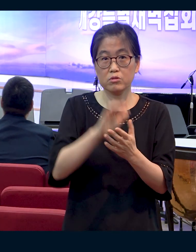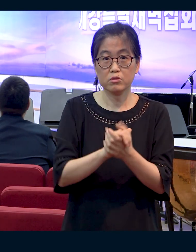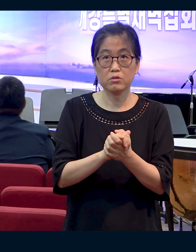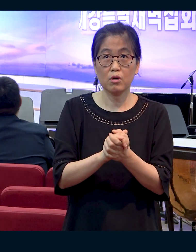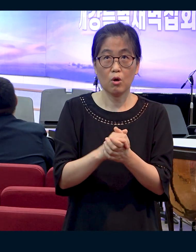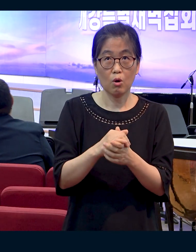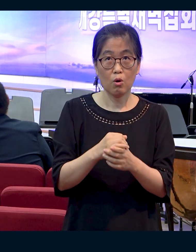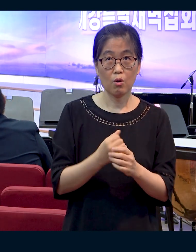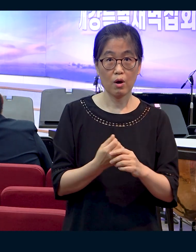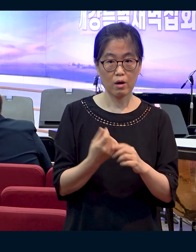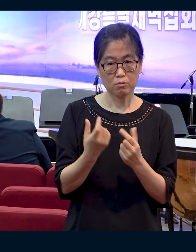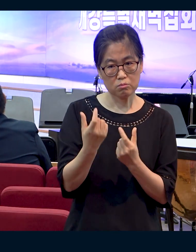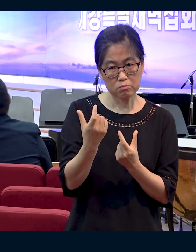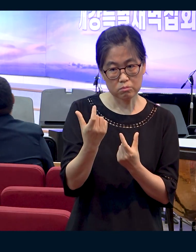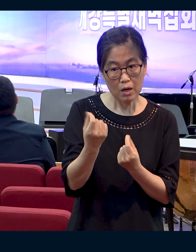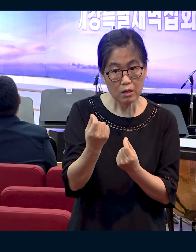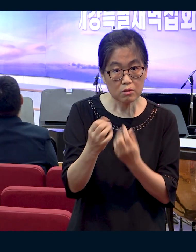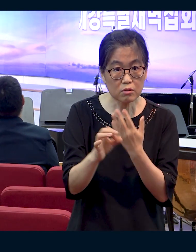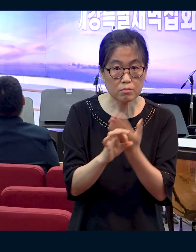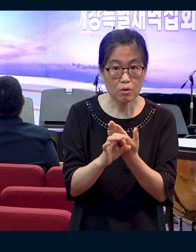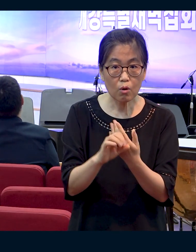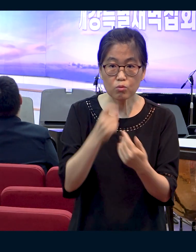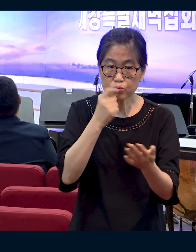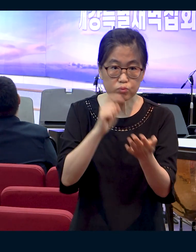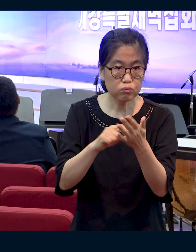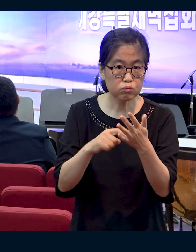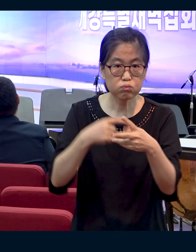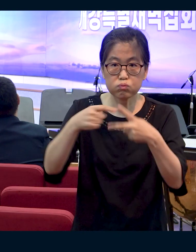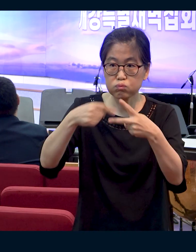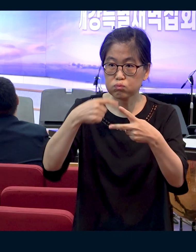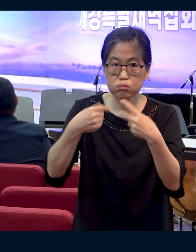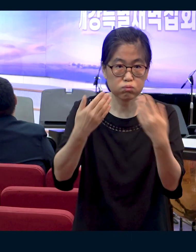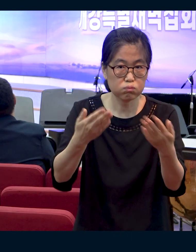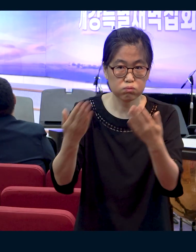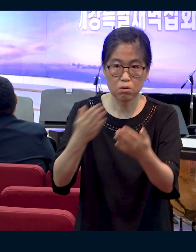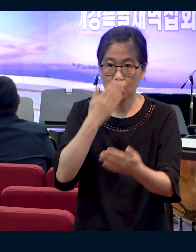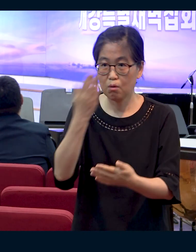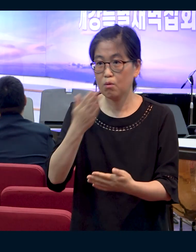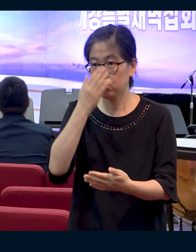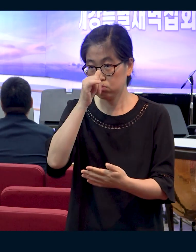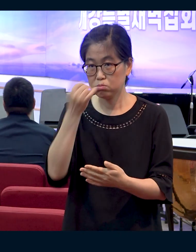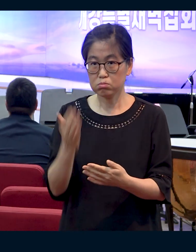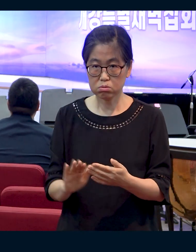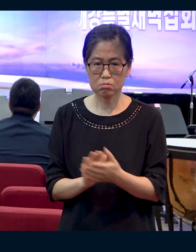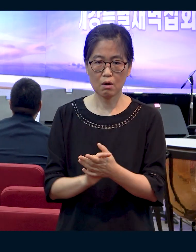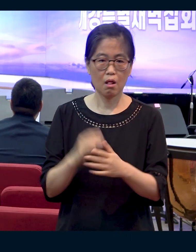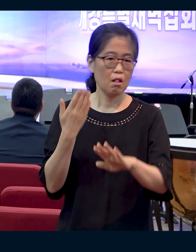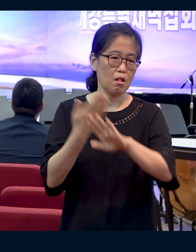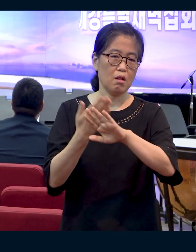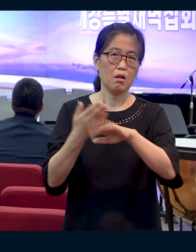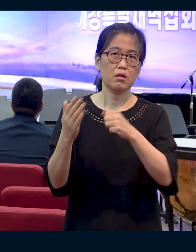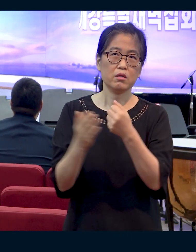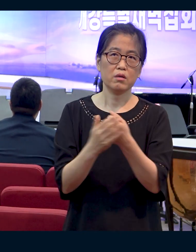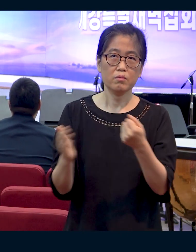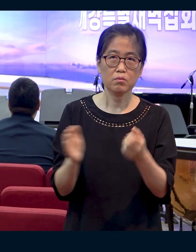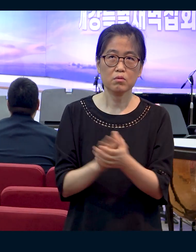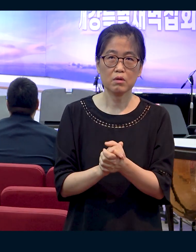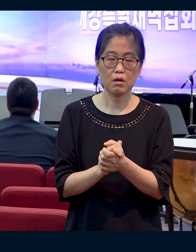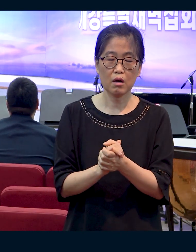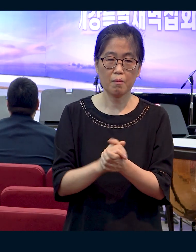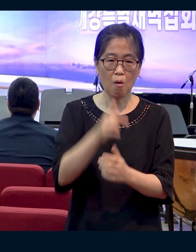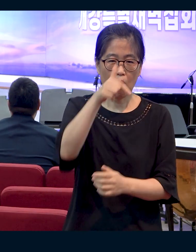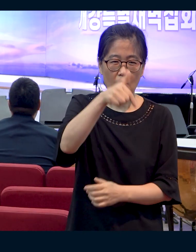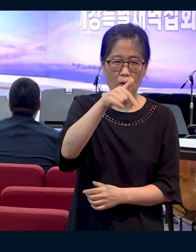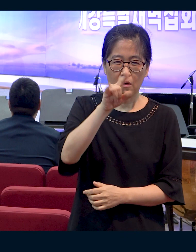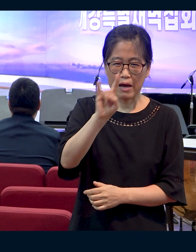만드니까. 똑같으면 좀 쉬울 것 같은데 다르니까. 그래서 개성이 우리를 힘들게 할 때 우리는 개성이라고 하지 않고 개성이라고 그러잖아요.